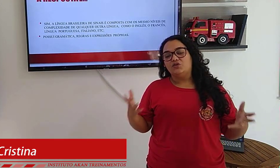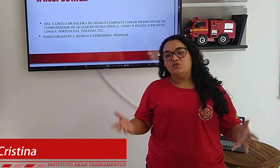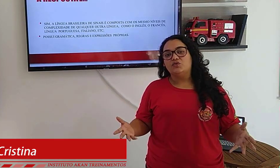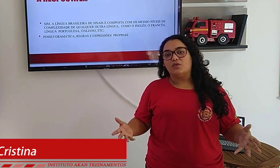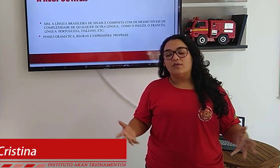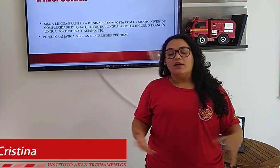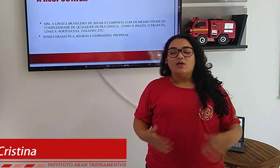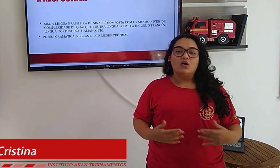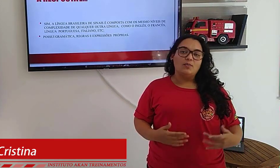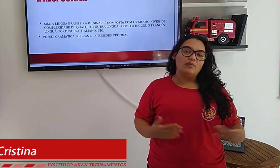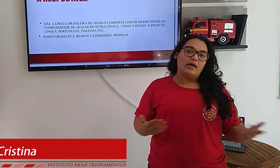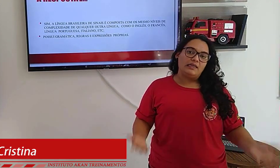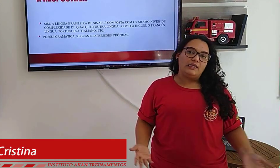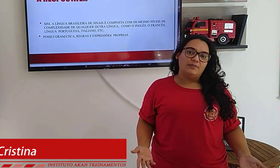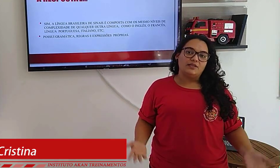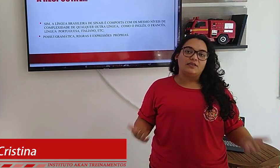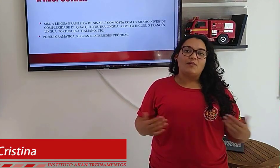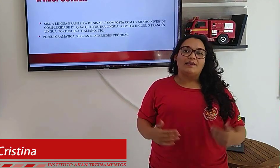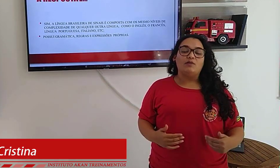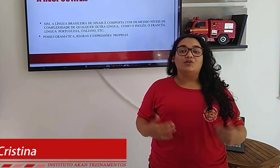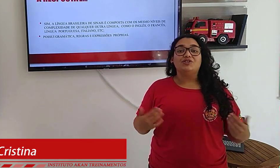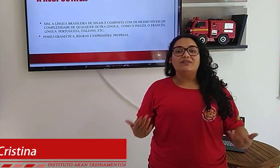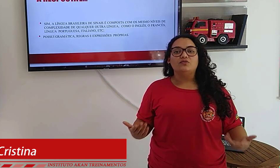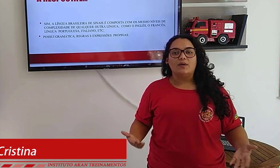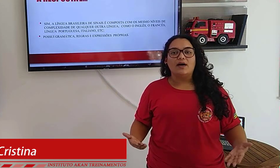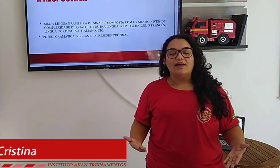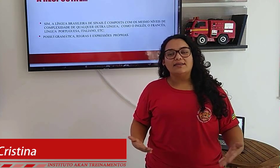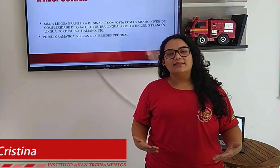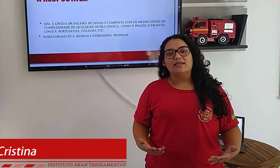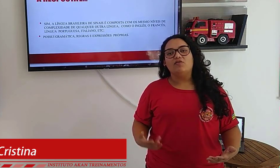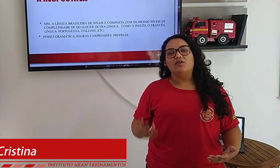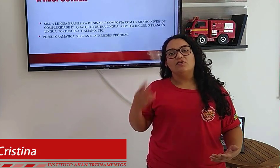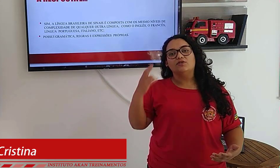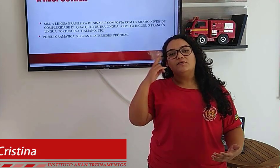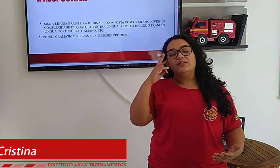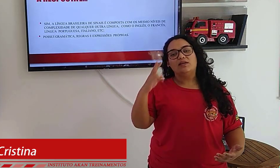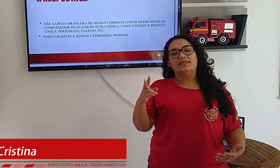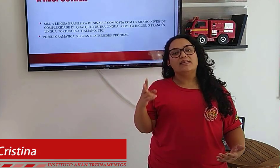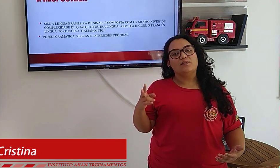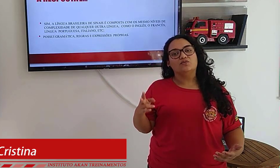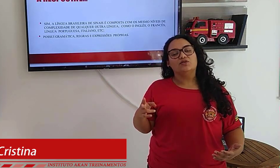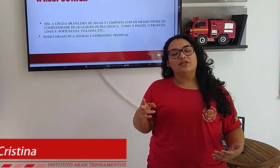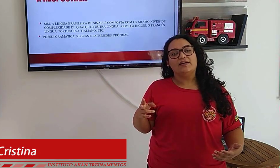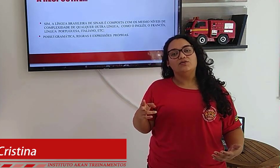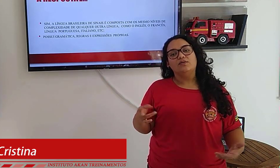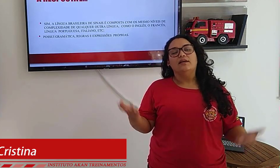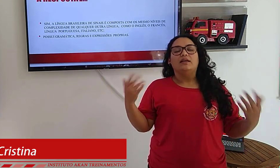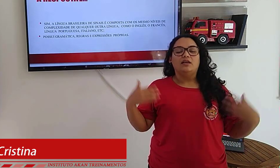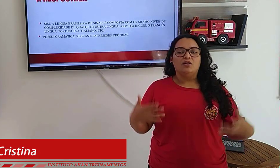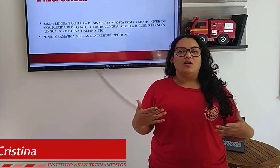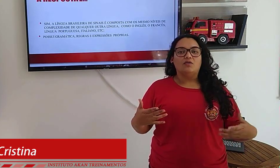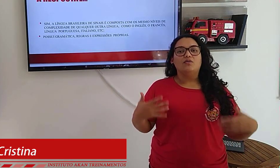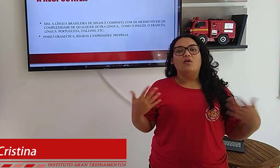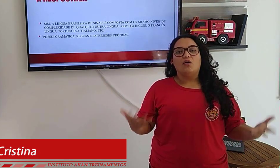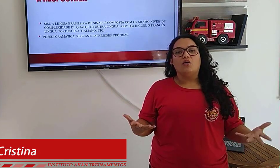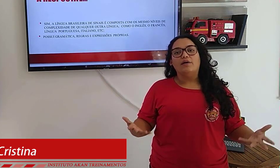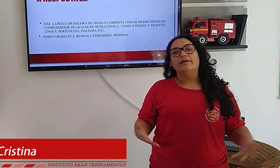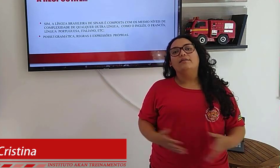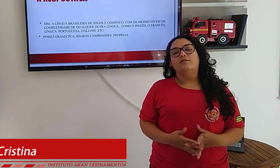som. Como a Libras é uma língua gestual, é necessário que nós visualizemos o gesto e logo ocorra a